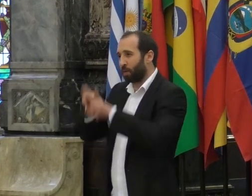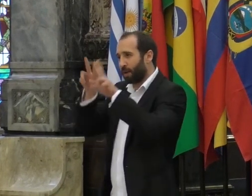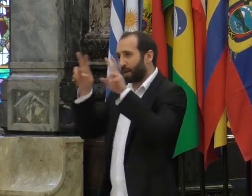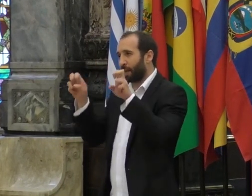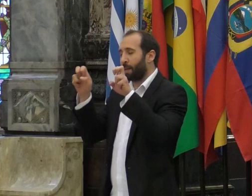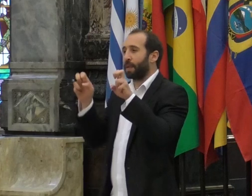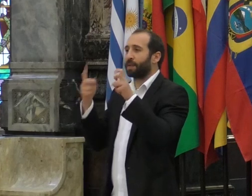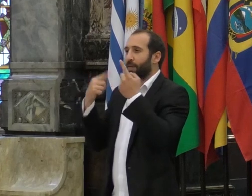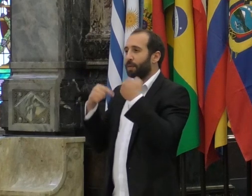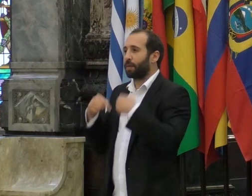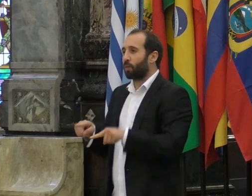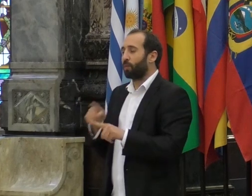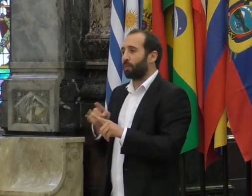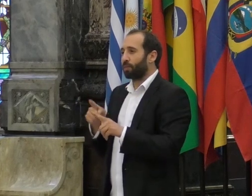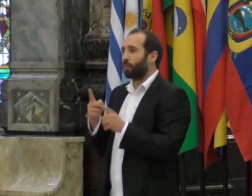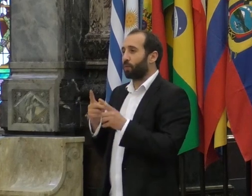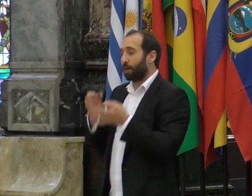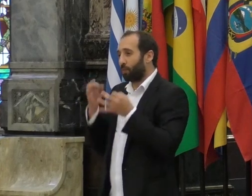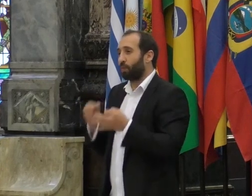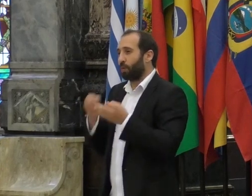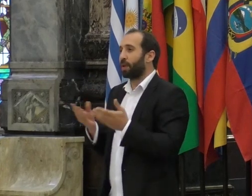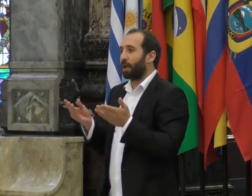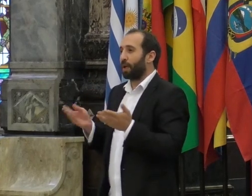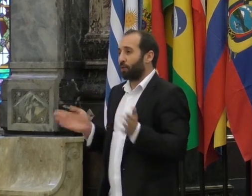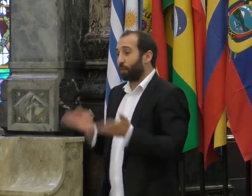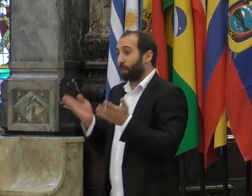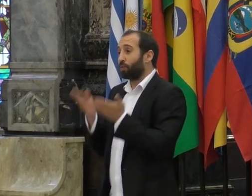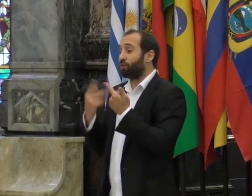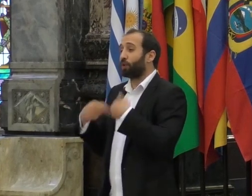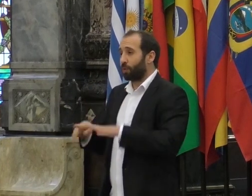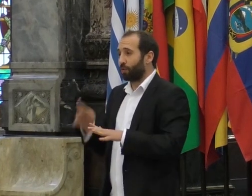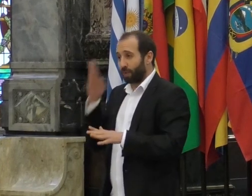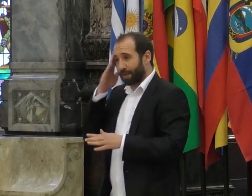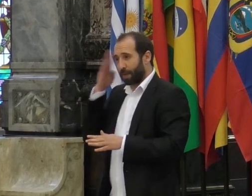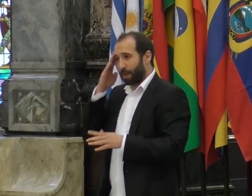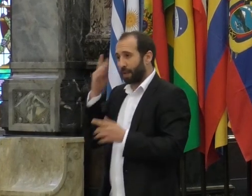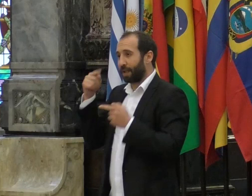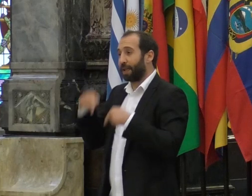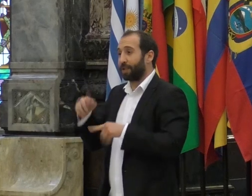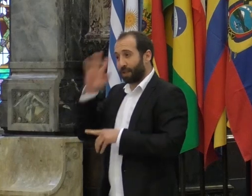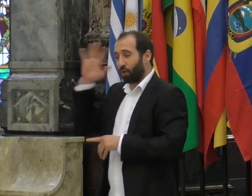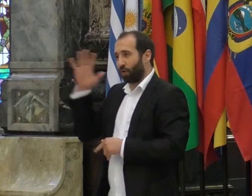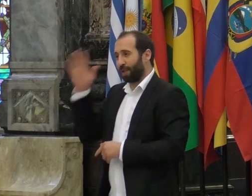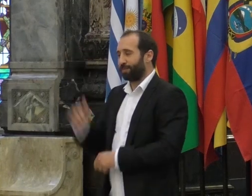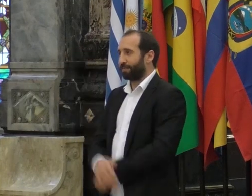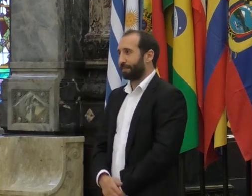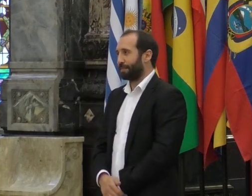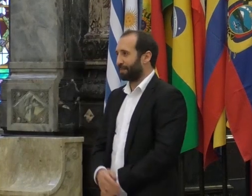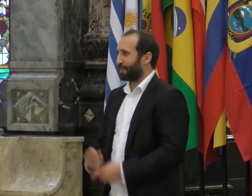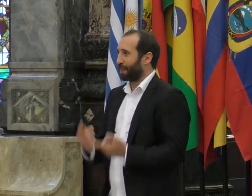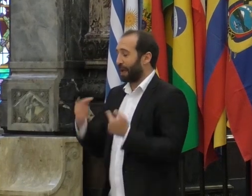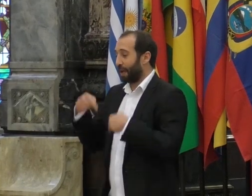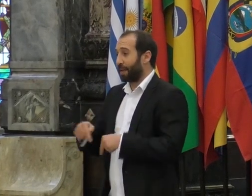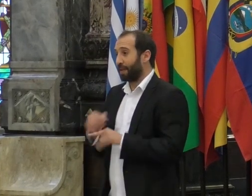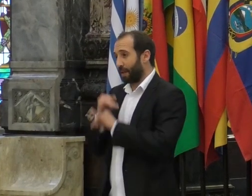Internet, justamente contribuyendo al debate en torno a la producción de conocimientos en psicología. En esta